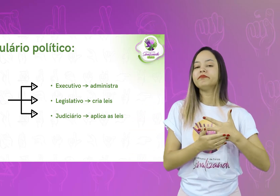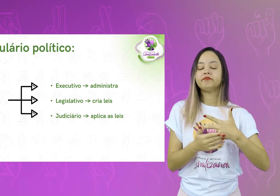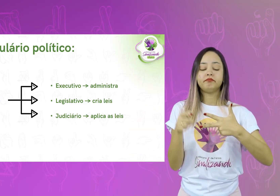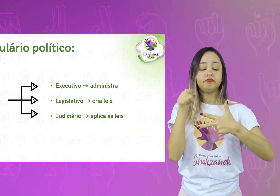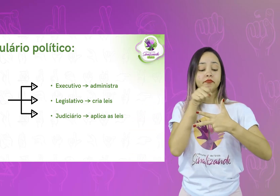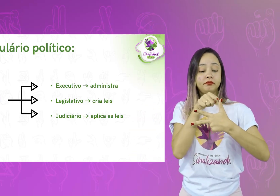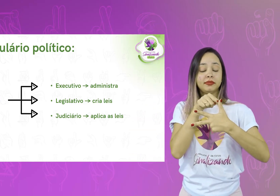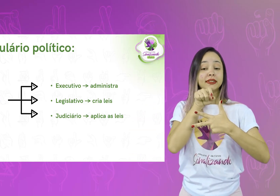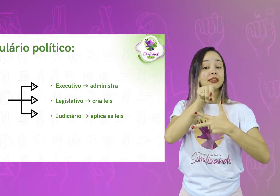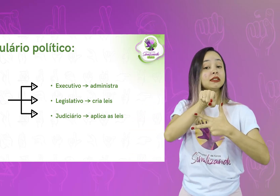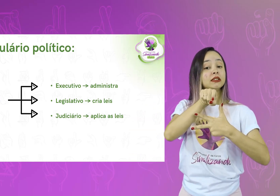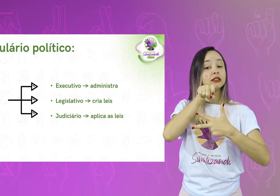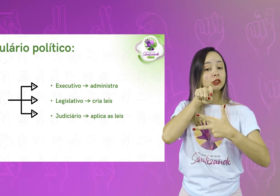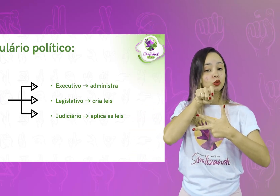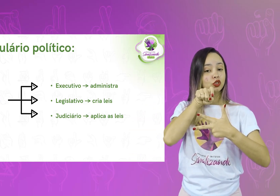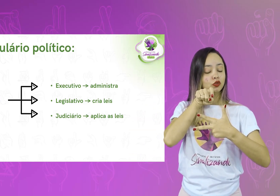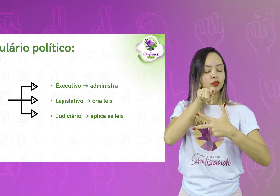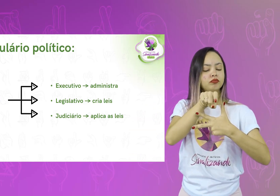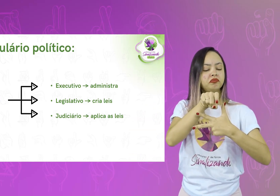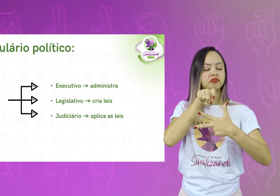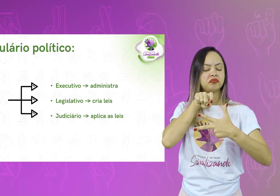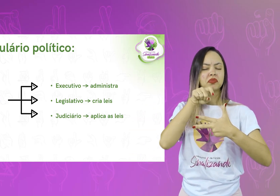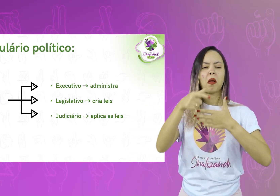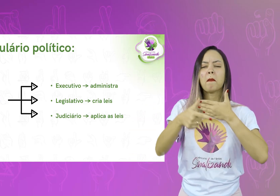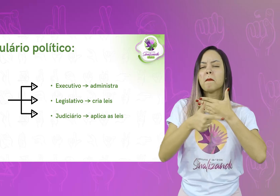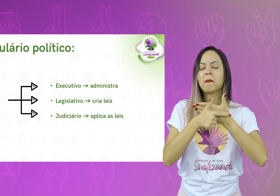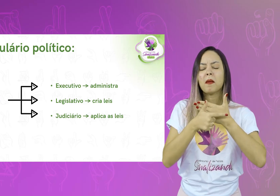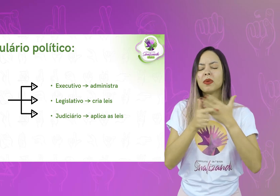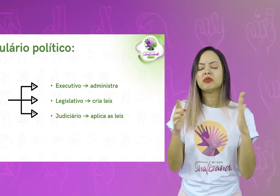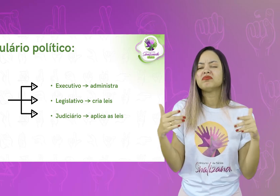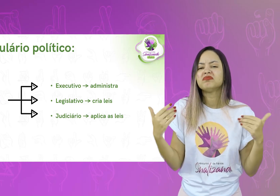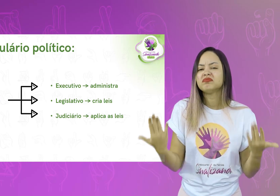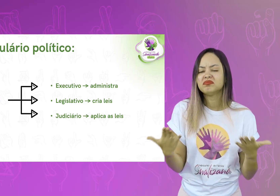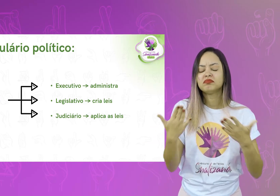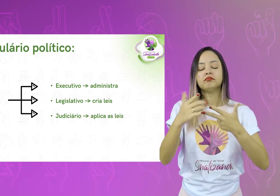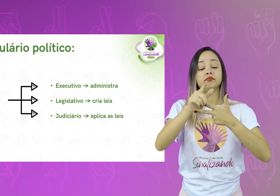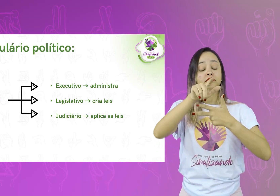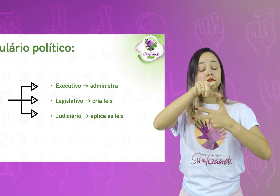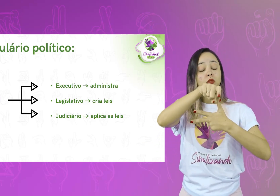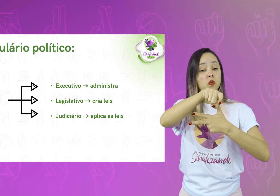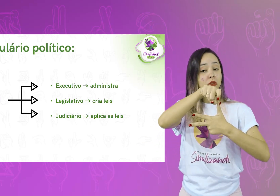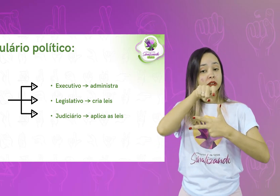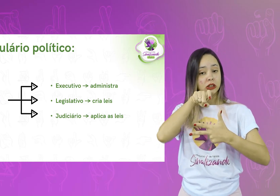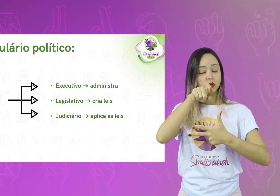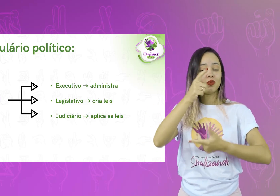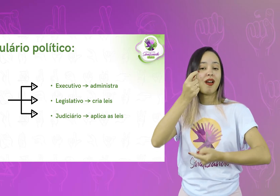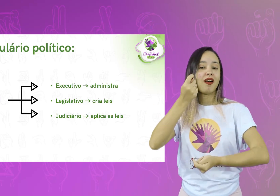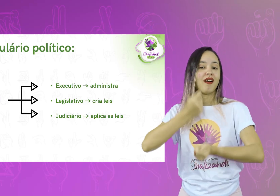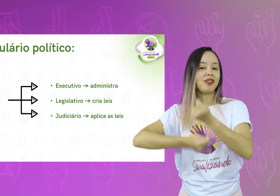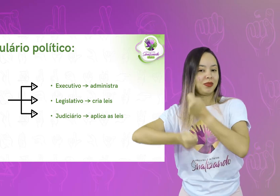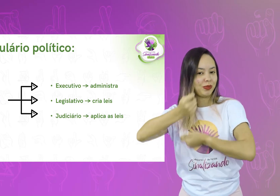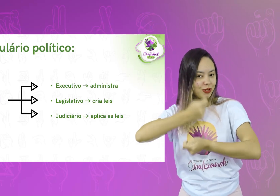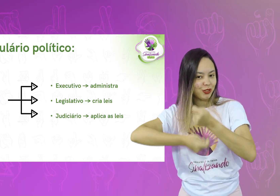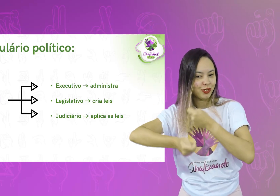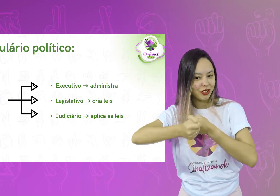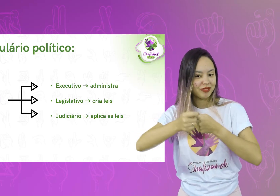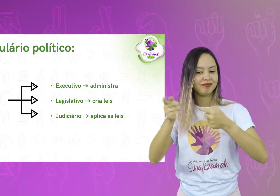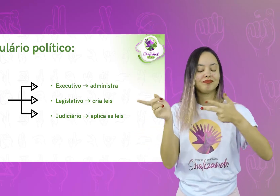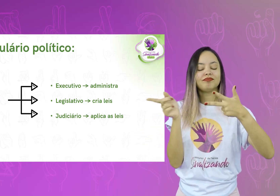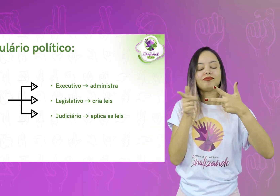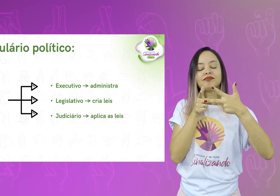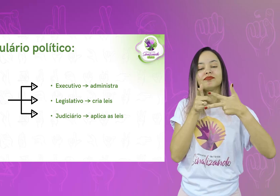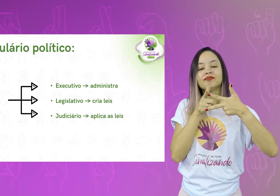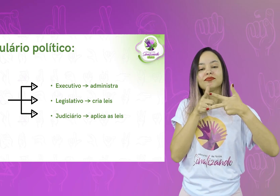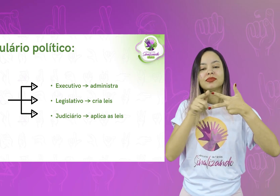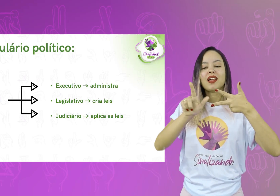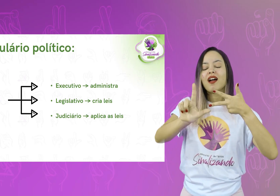E qual é o objetivo? Ó, tem o executivo. Ó, o poder do